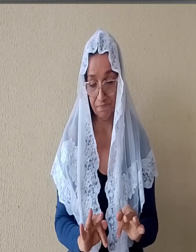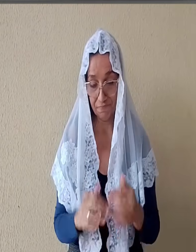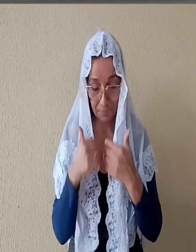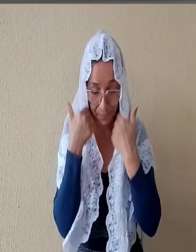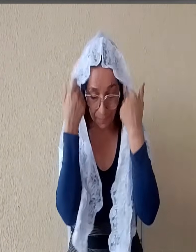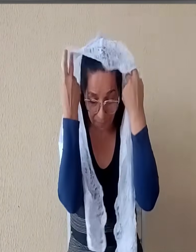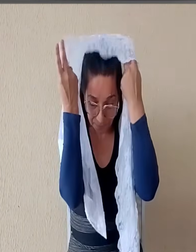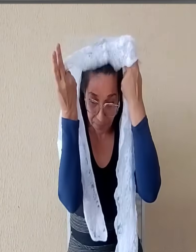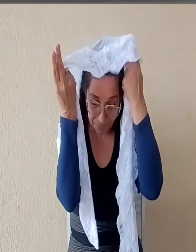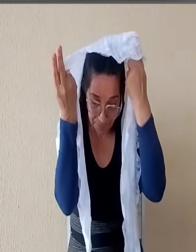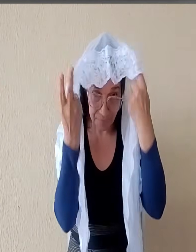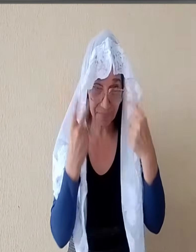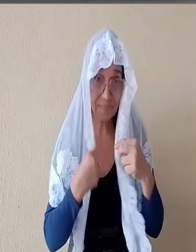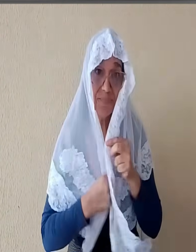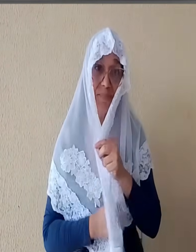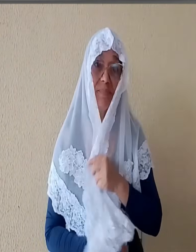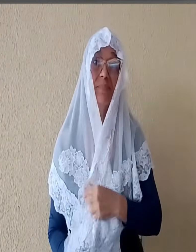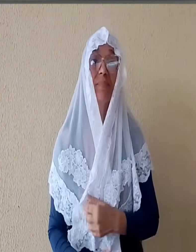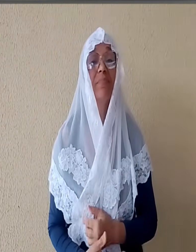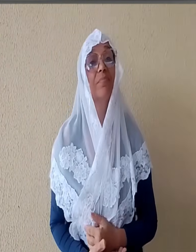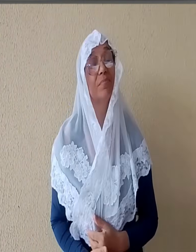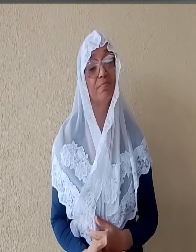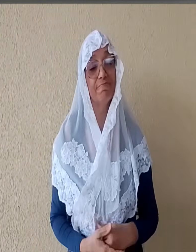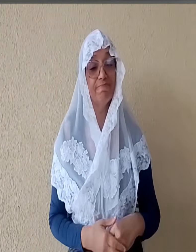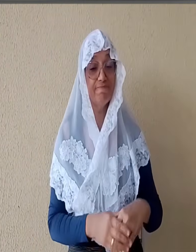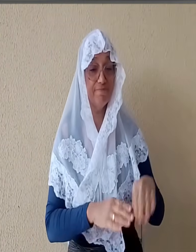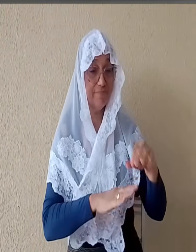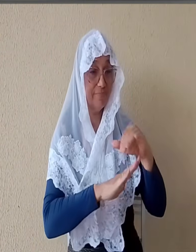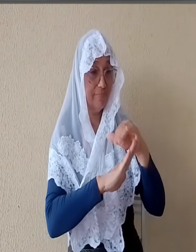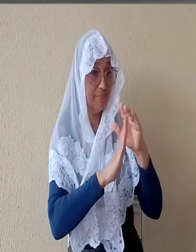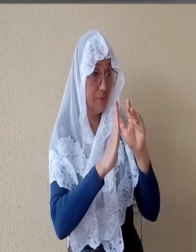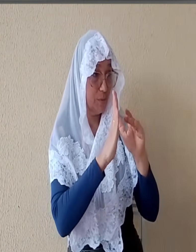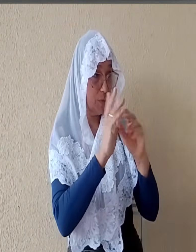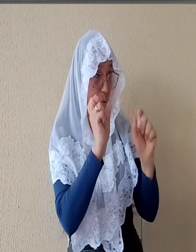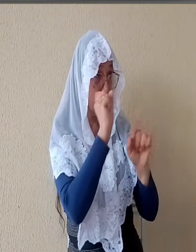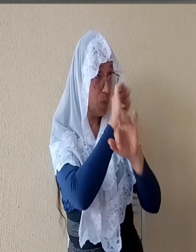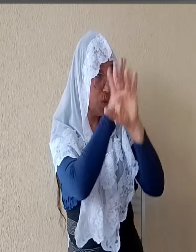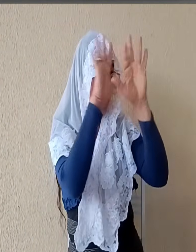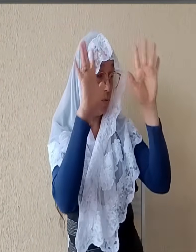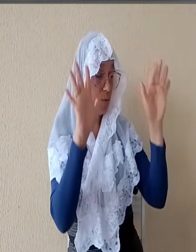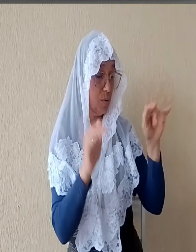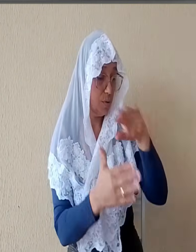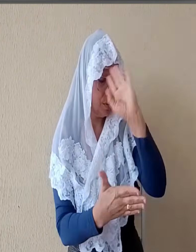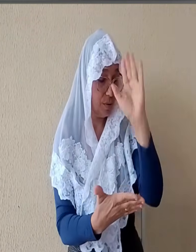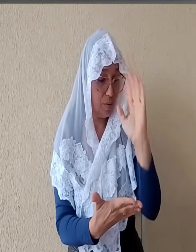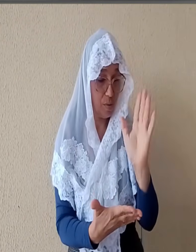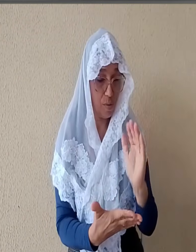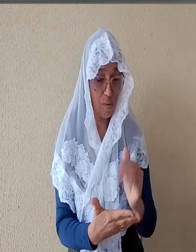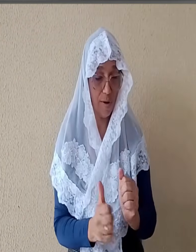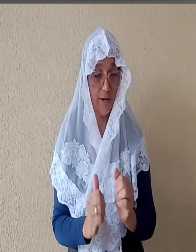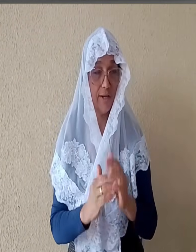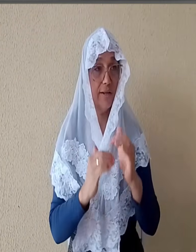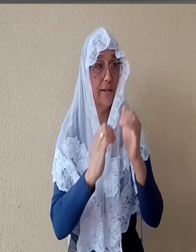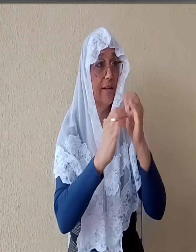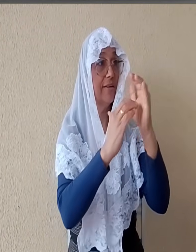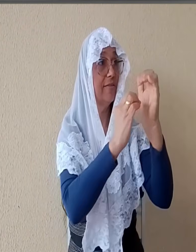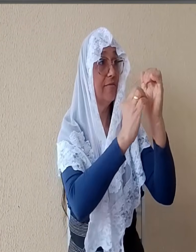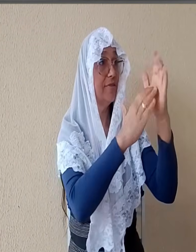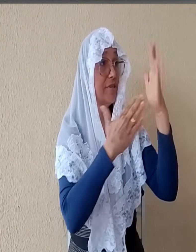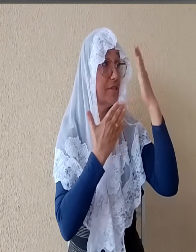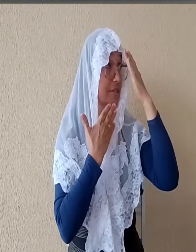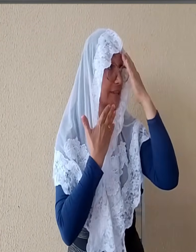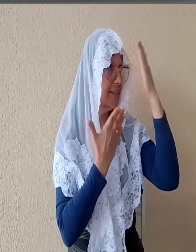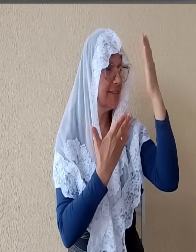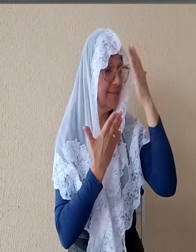toda a glória, toda a honra, louvor e ações de graça sejam dados